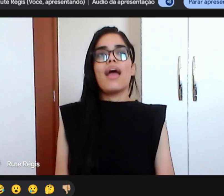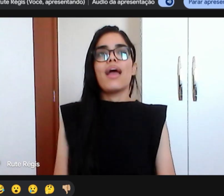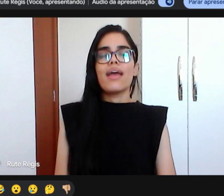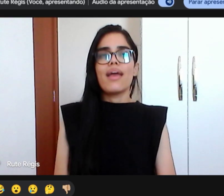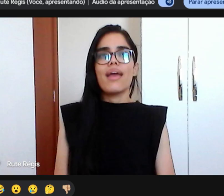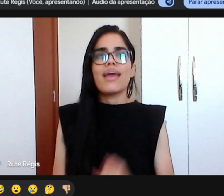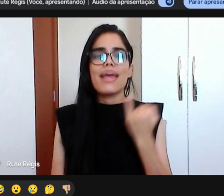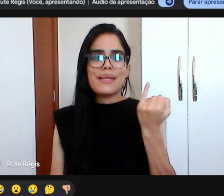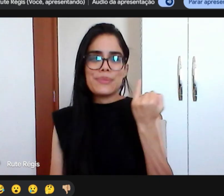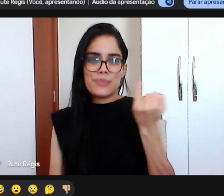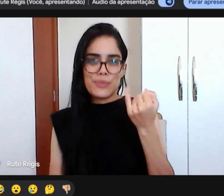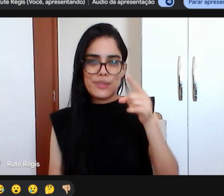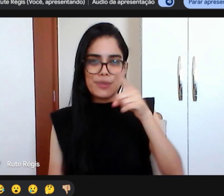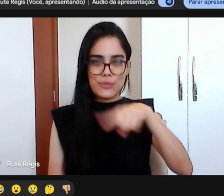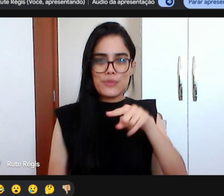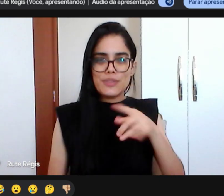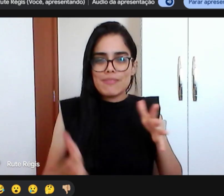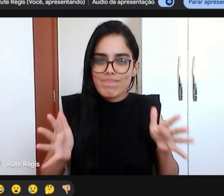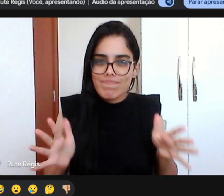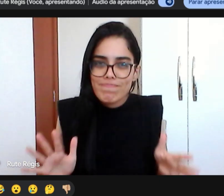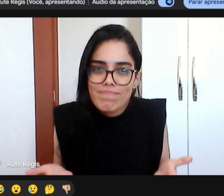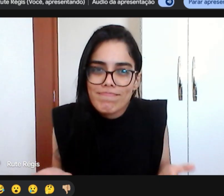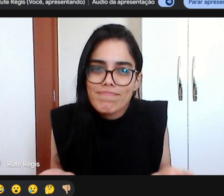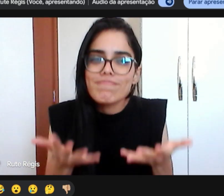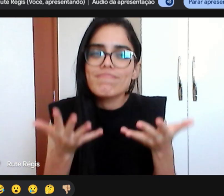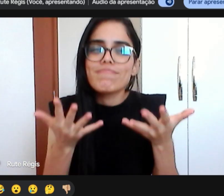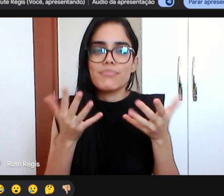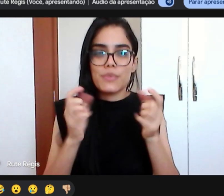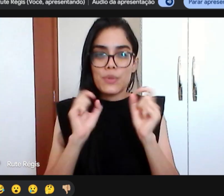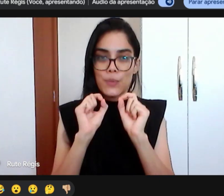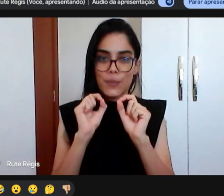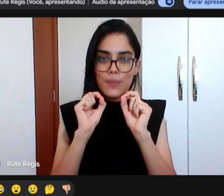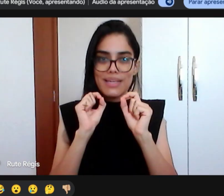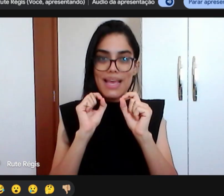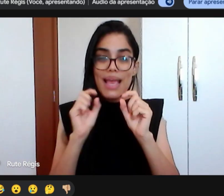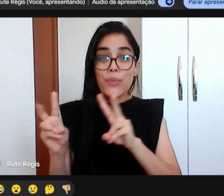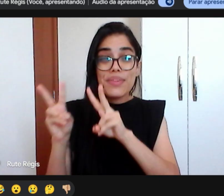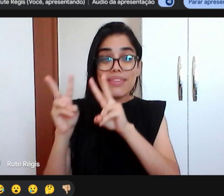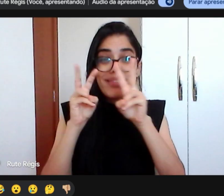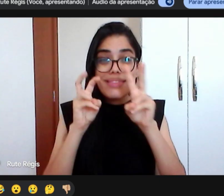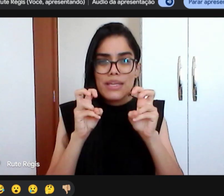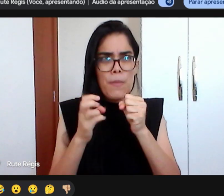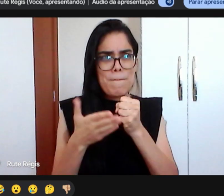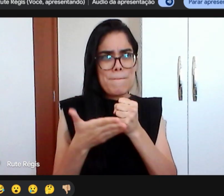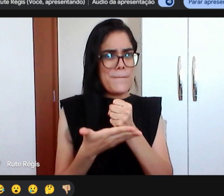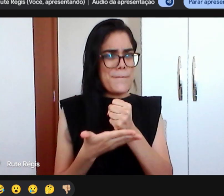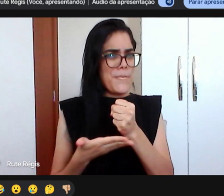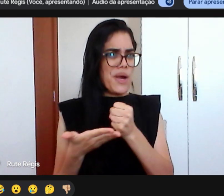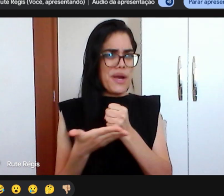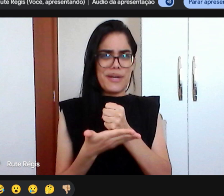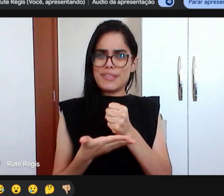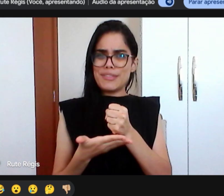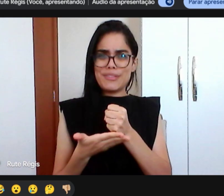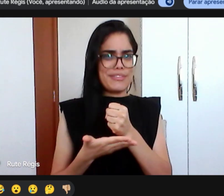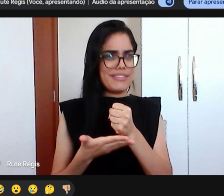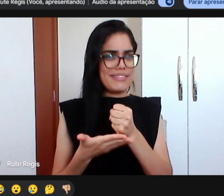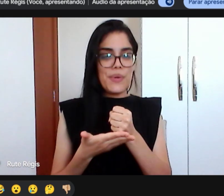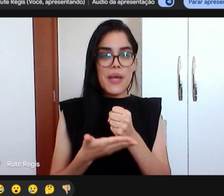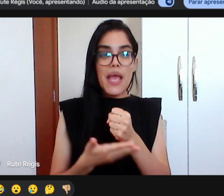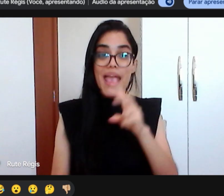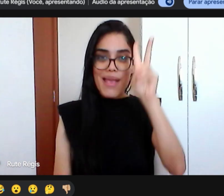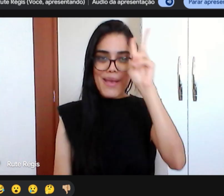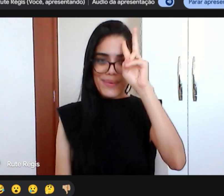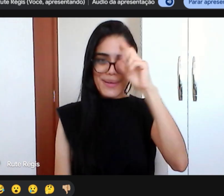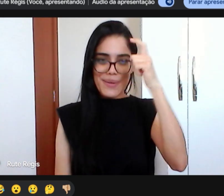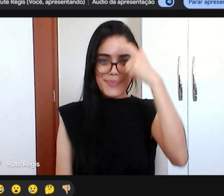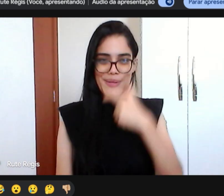título. É interessante estimular vocês que pensem num título